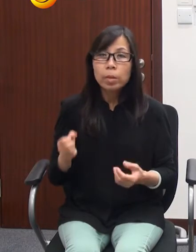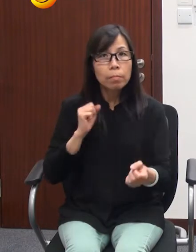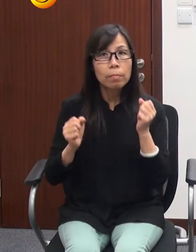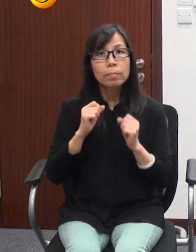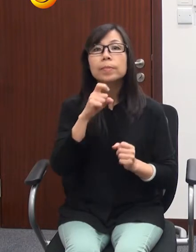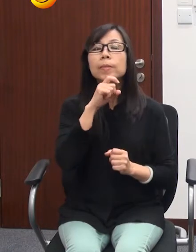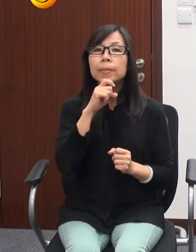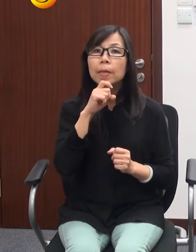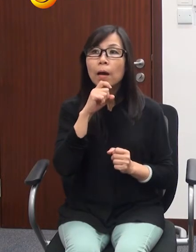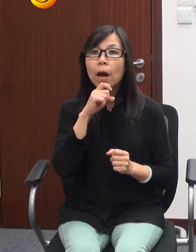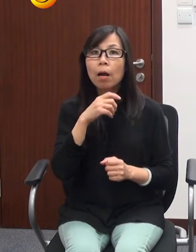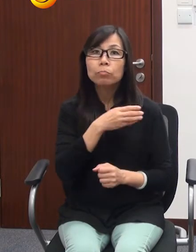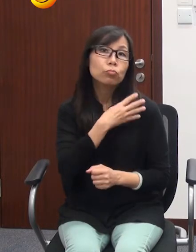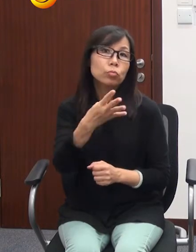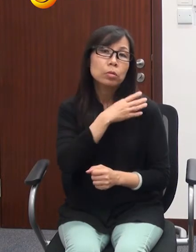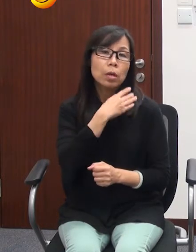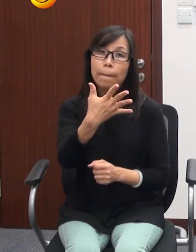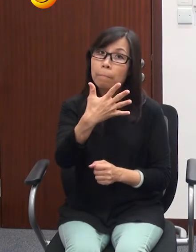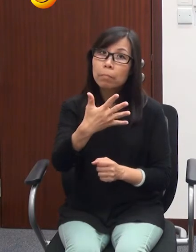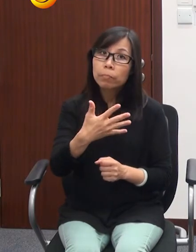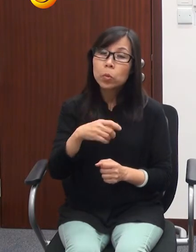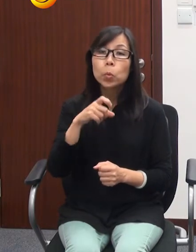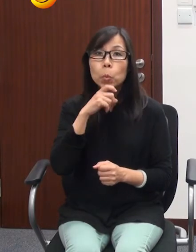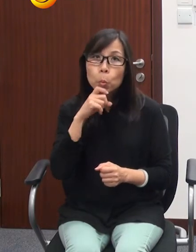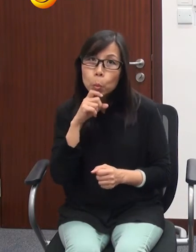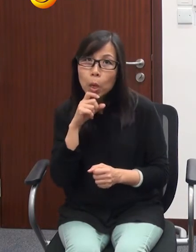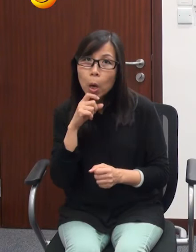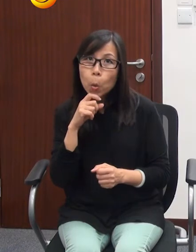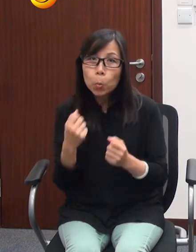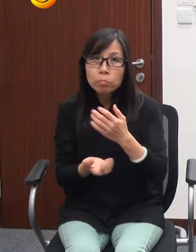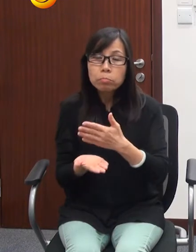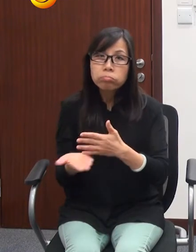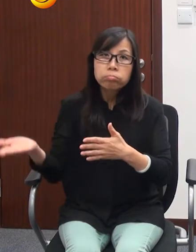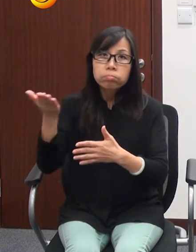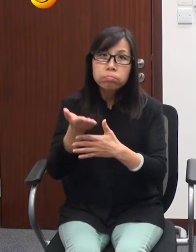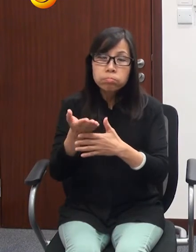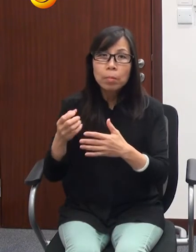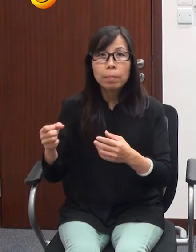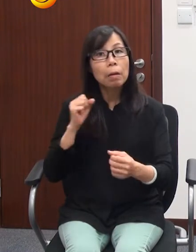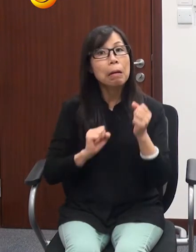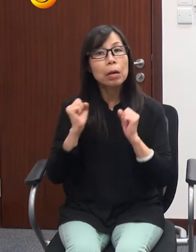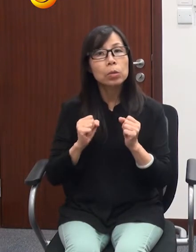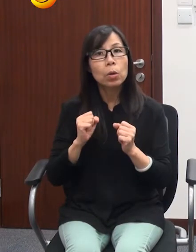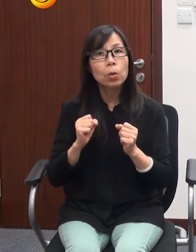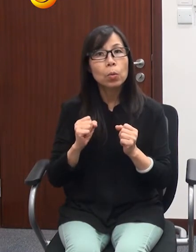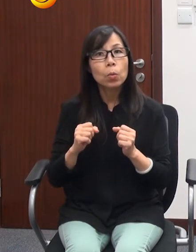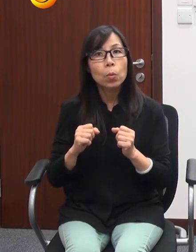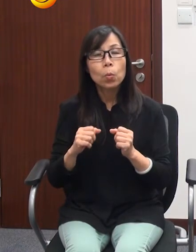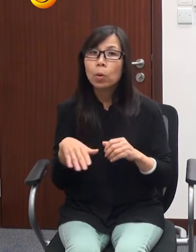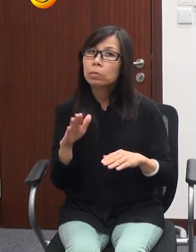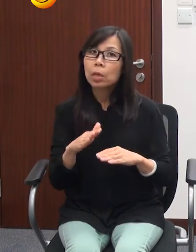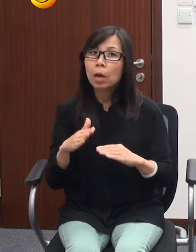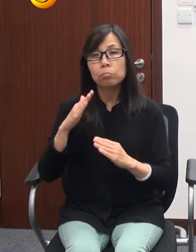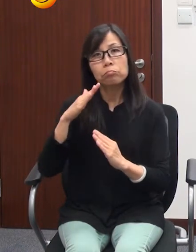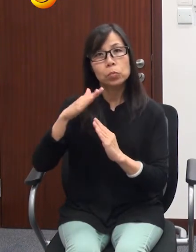禮拜四、禮拜五都有相關行動之後。咁第一會唔會有一個更加所謂升級行動啦？會唔會爆貨啦？咁第二樣嘢其實爆貨